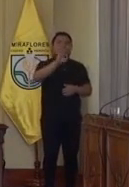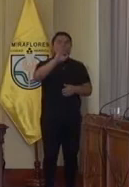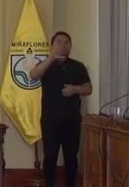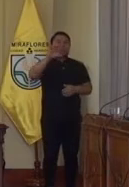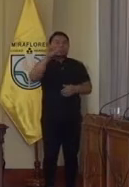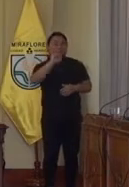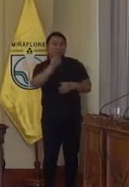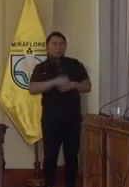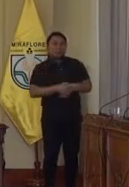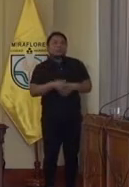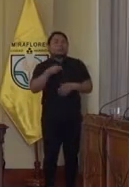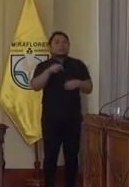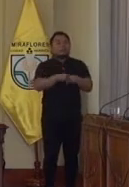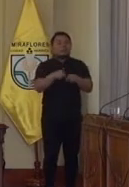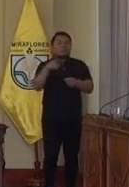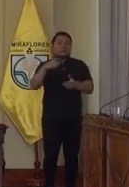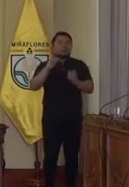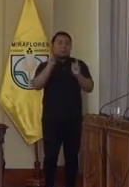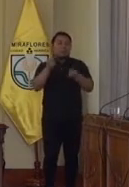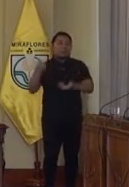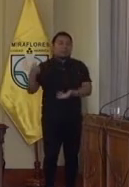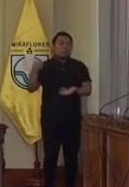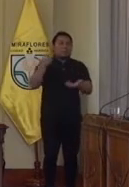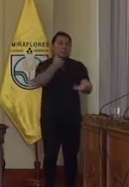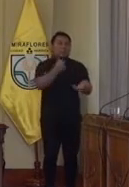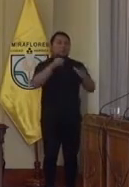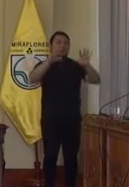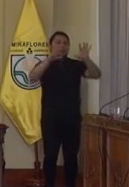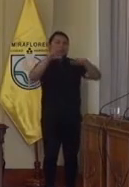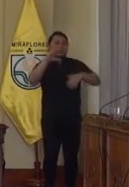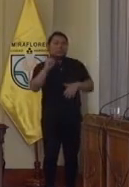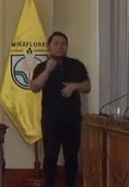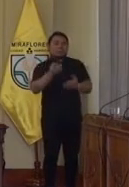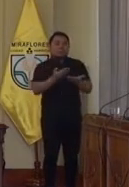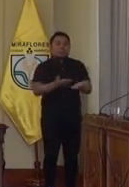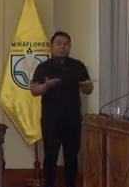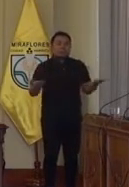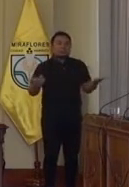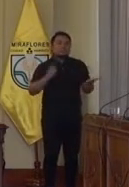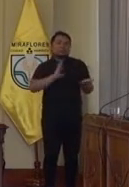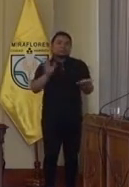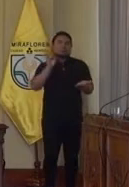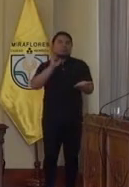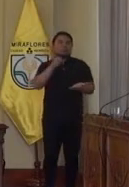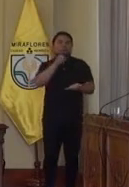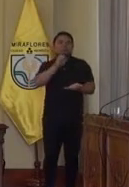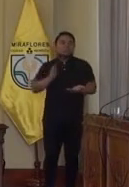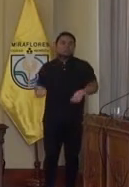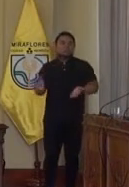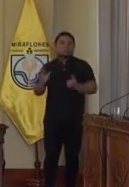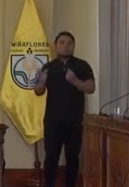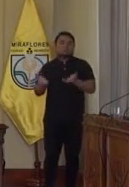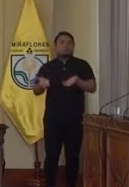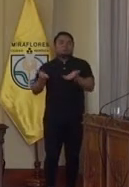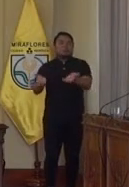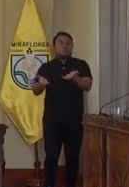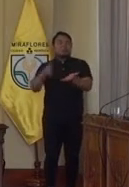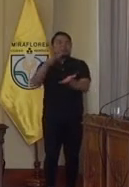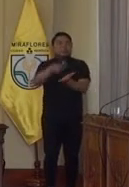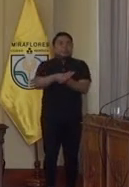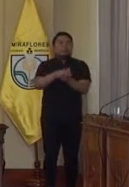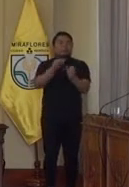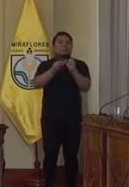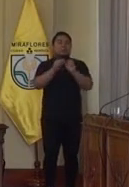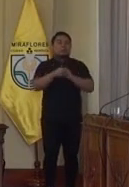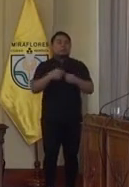25.195 soles, y la donación de 80 bienes dados de baja con la resolución